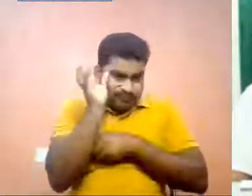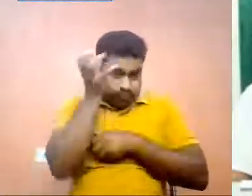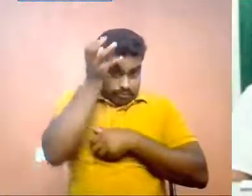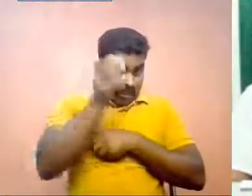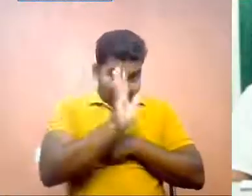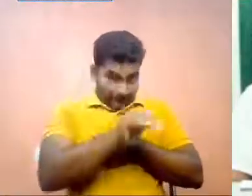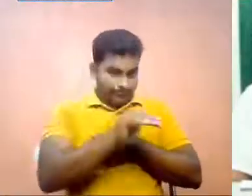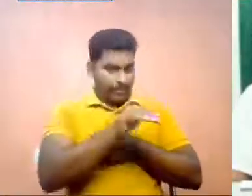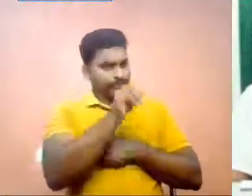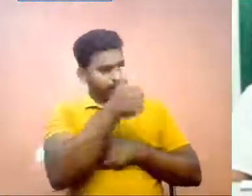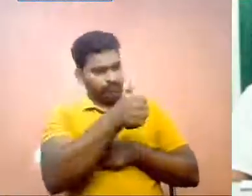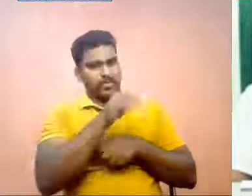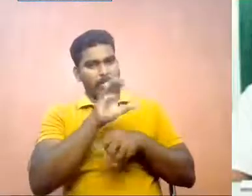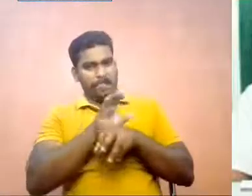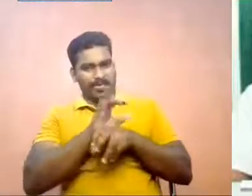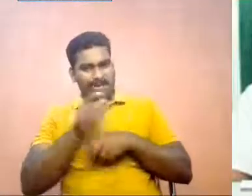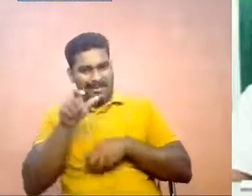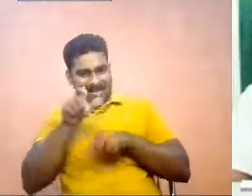അതുപോലുള്ളത്